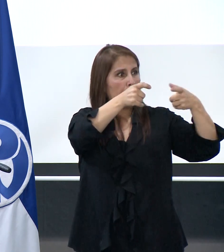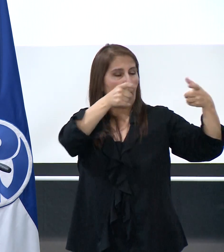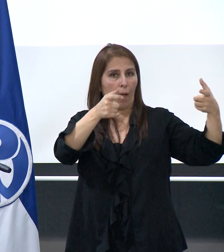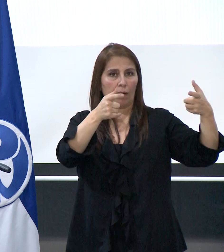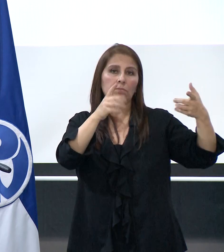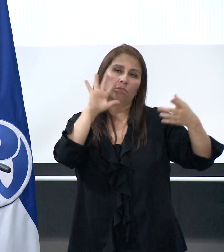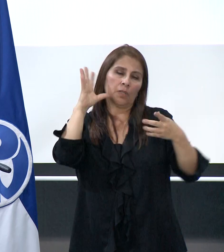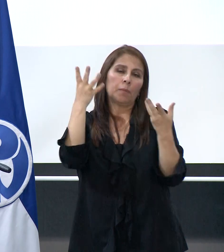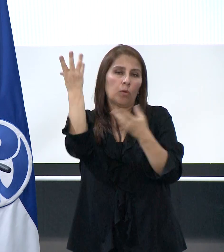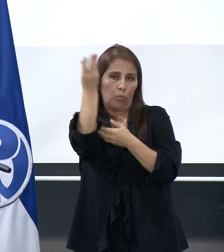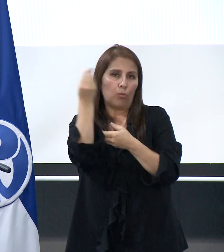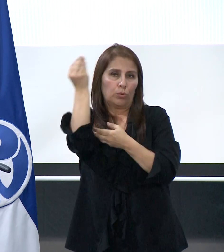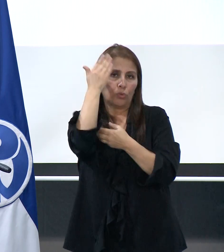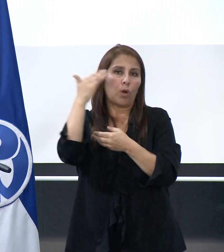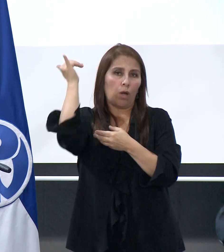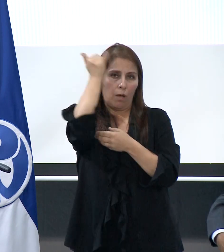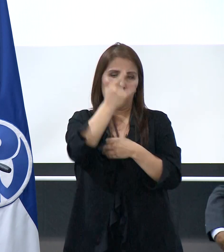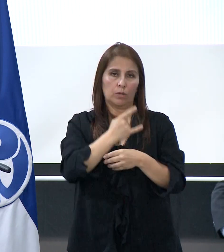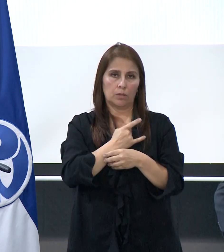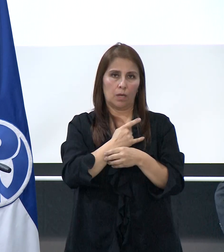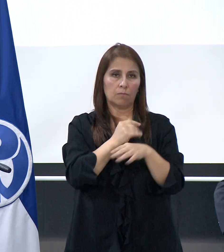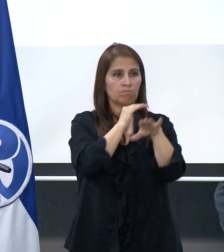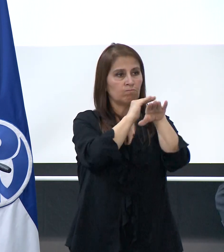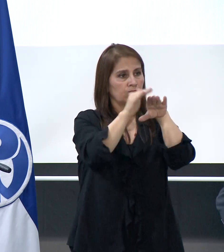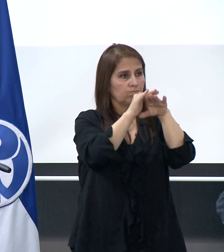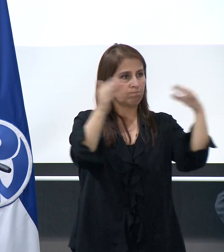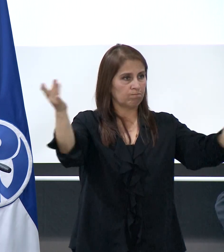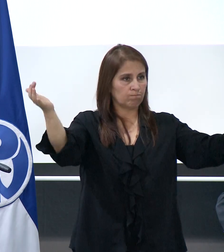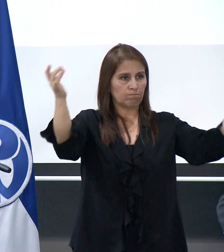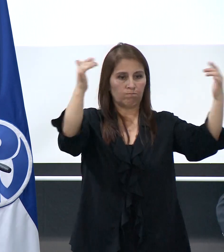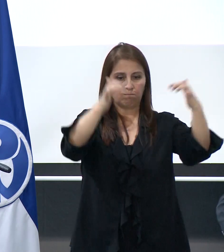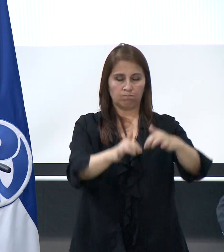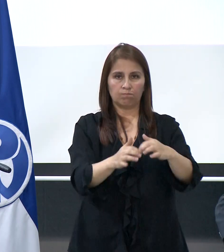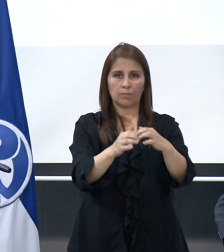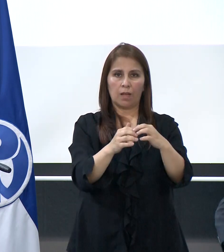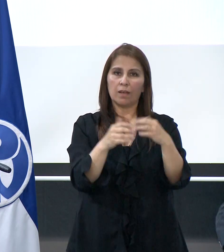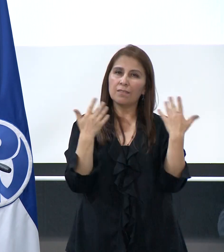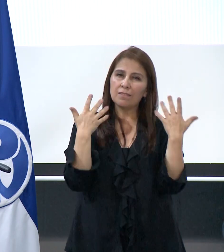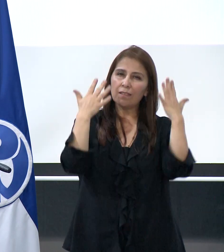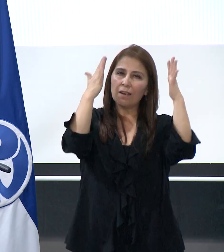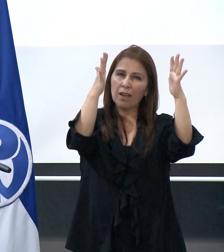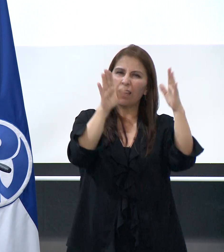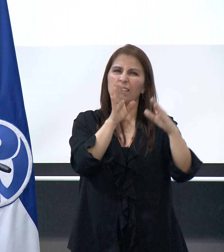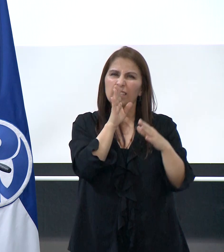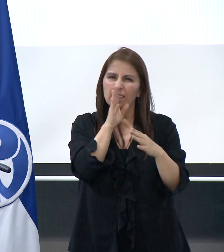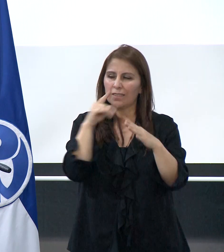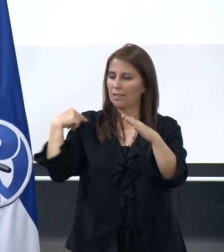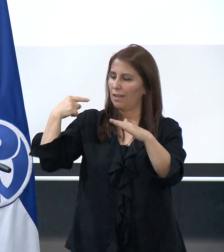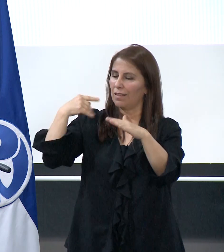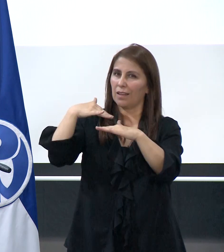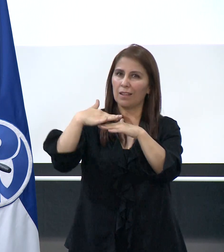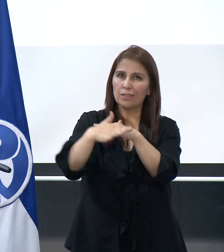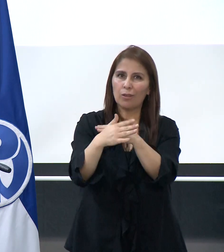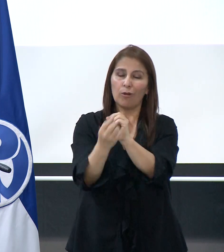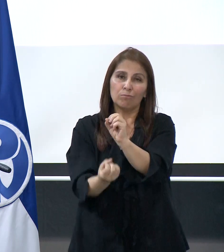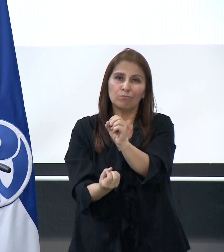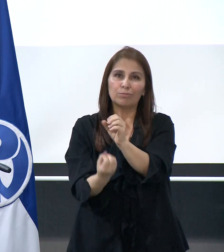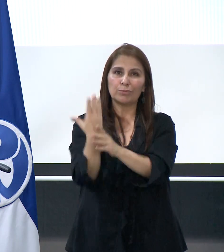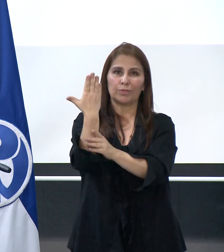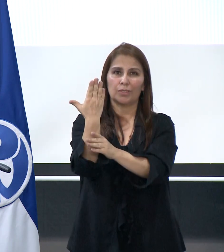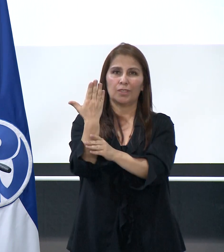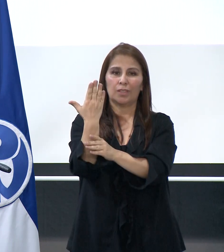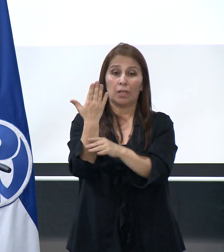consejo académico de la universidad convocamos a conmemorar a los autores de esa tradición que hoy nos hace ser